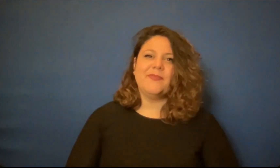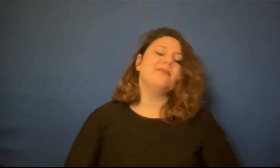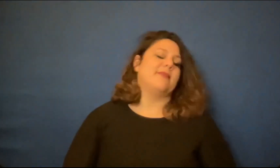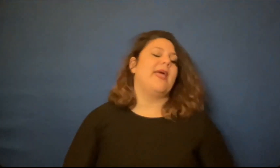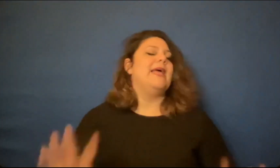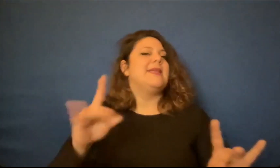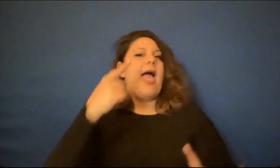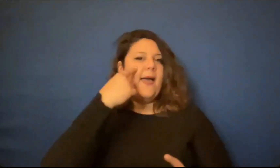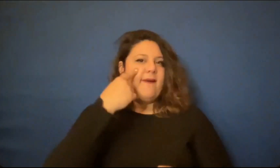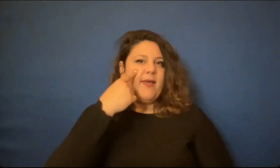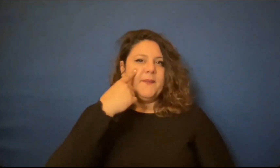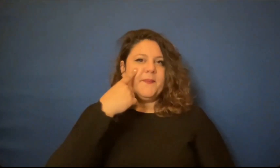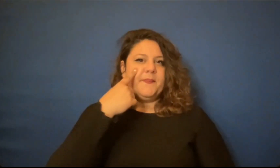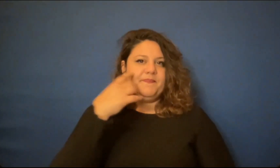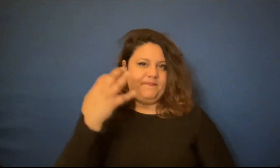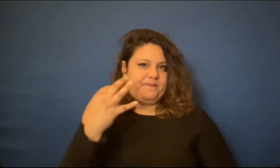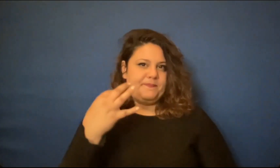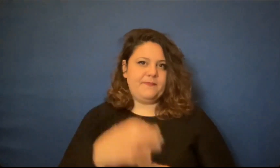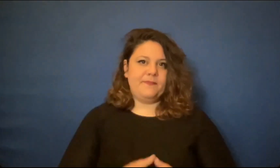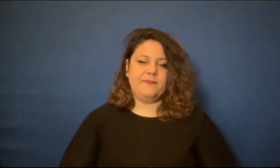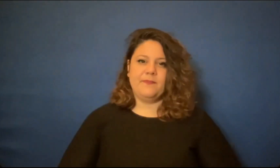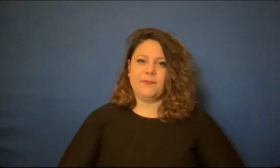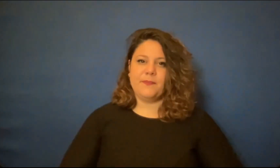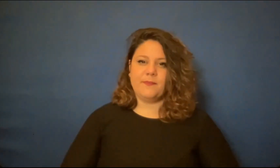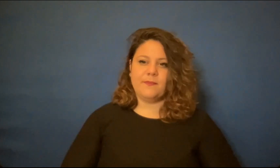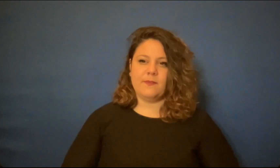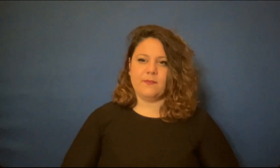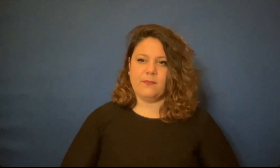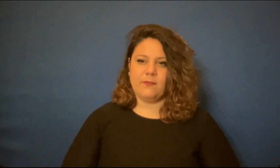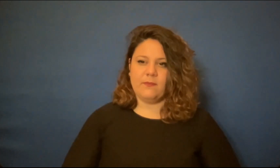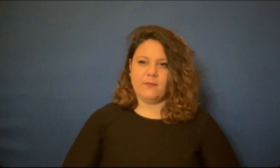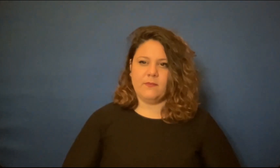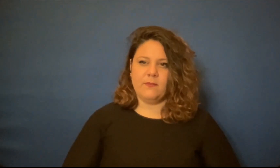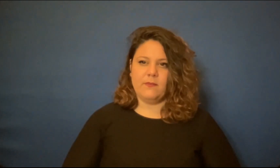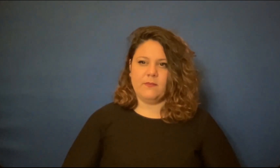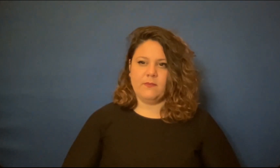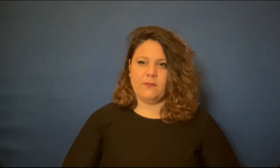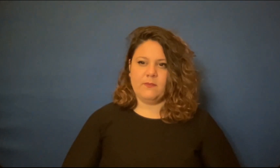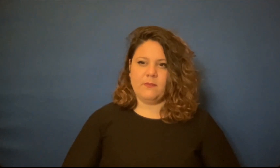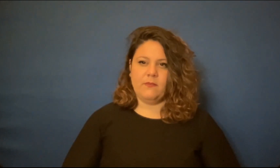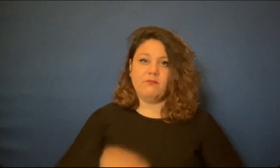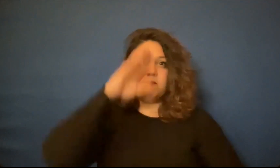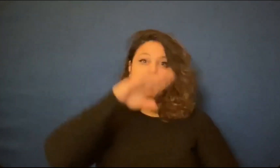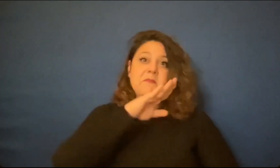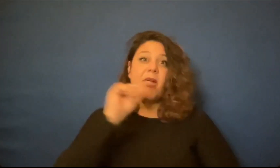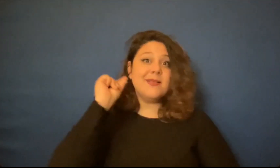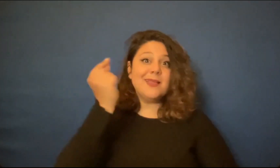es que el tema que nos enteraron es